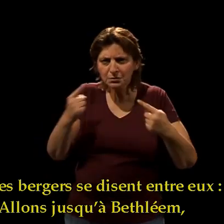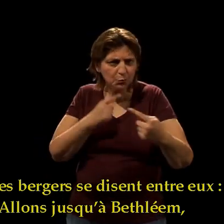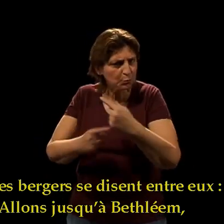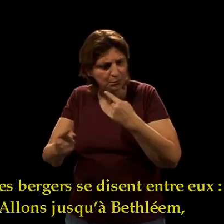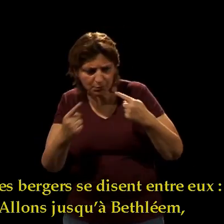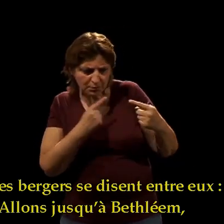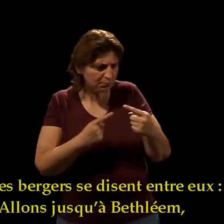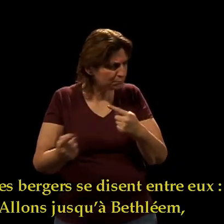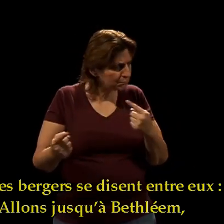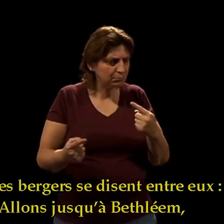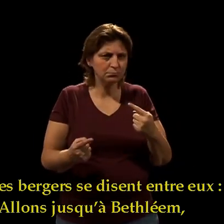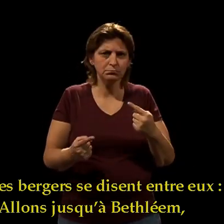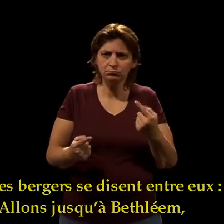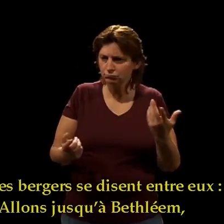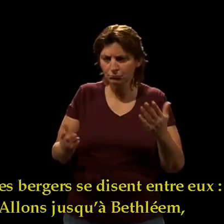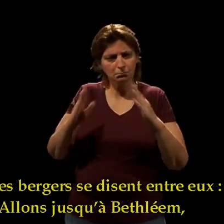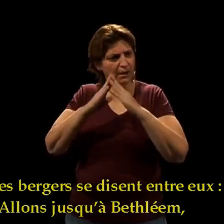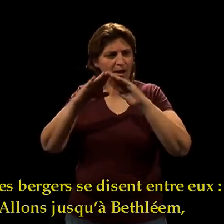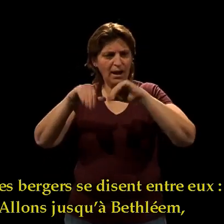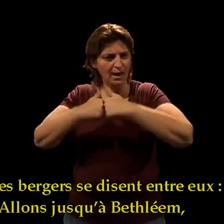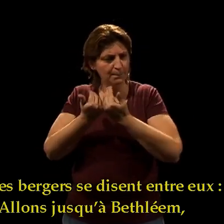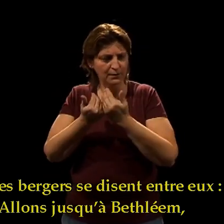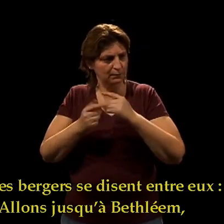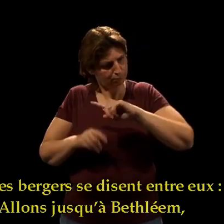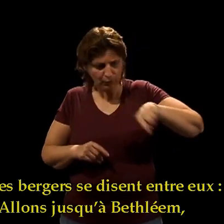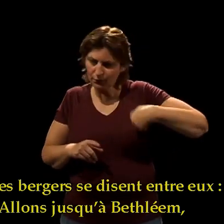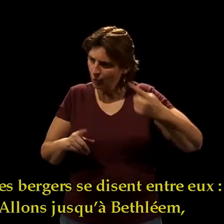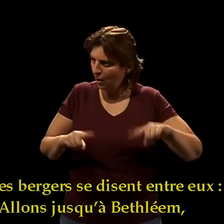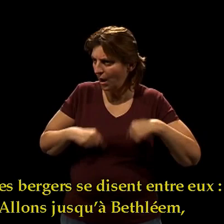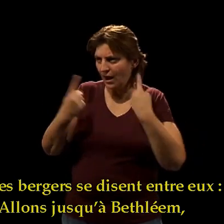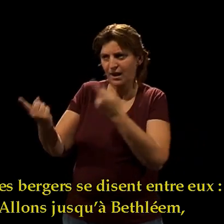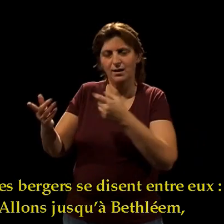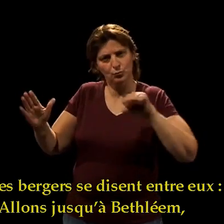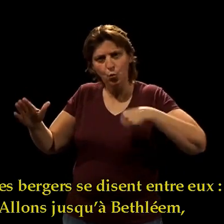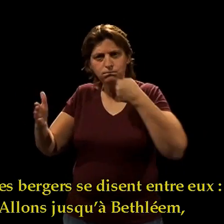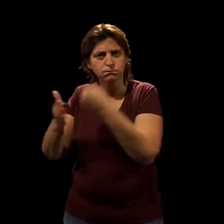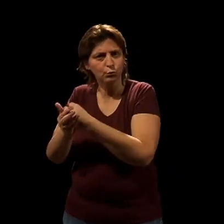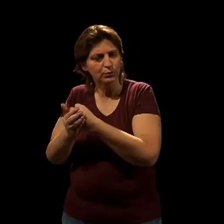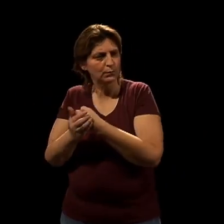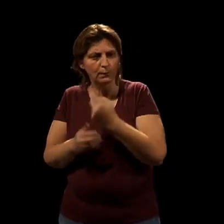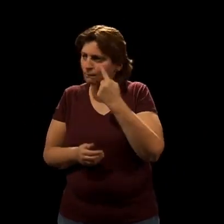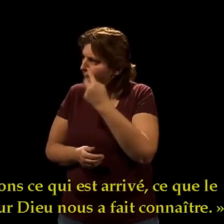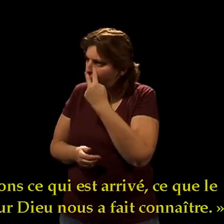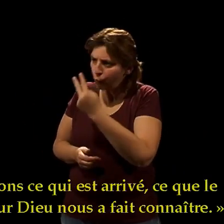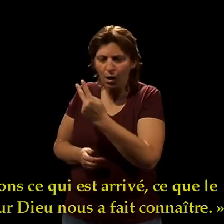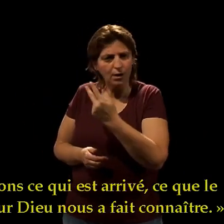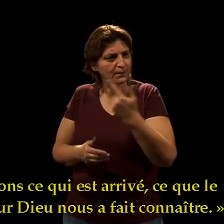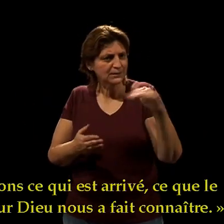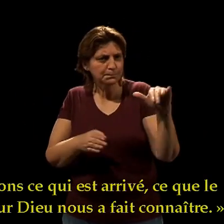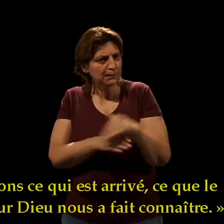Alors les bergers se disent entre eux « Allons jusqu'à Bethléem et voyons ce qui est arrivé, ce que le